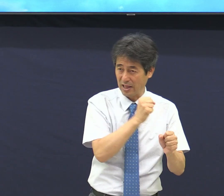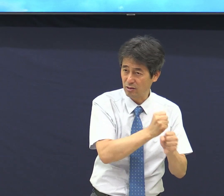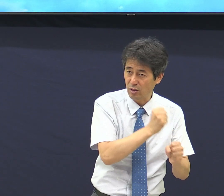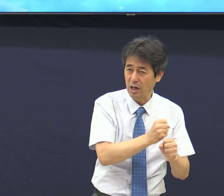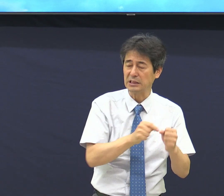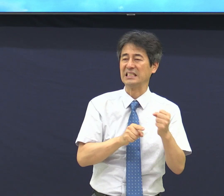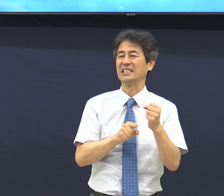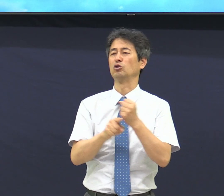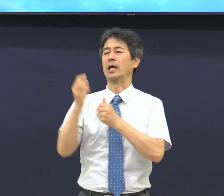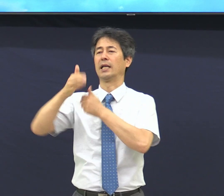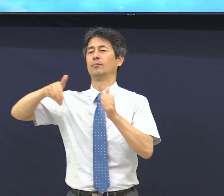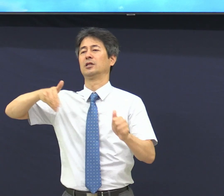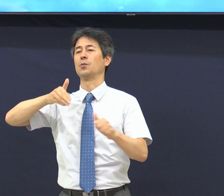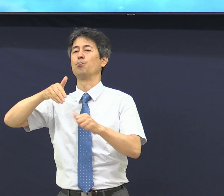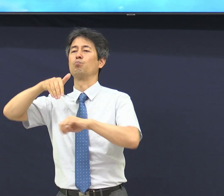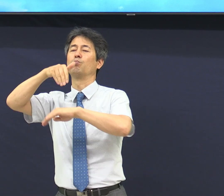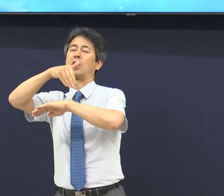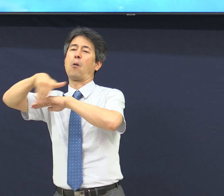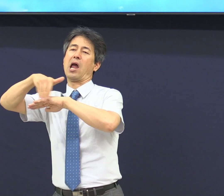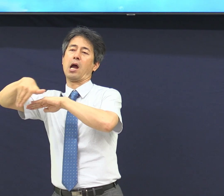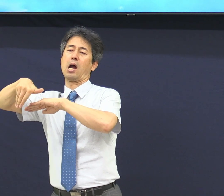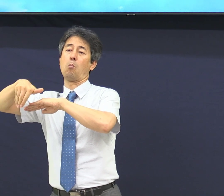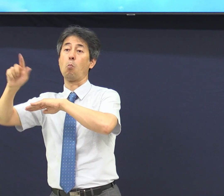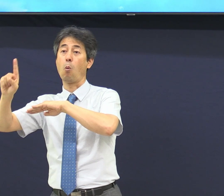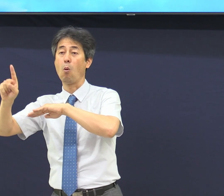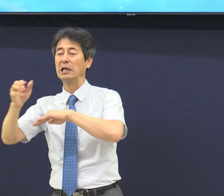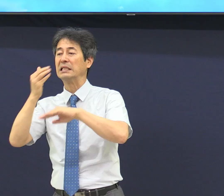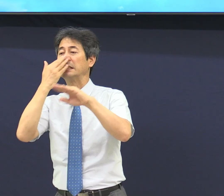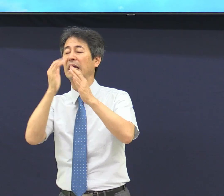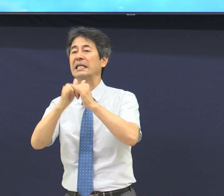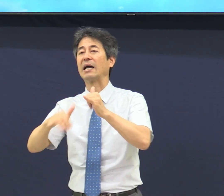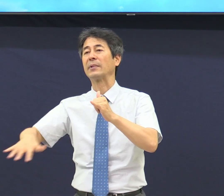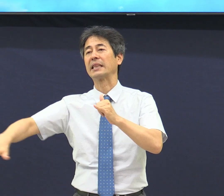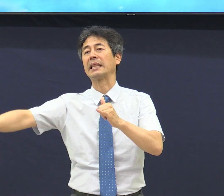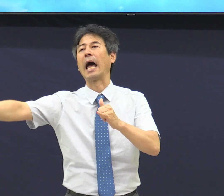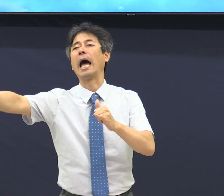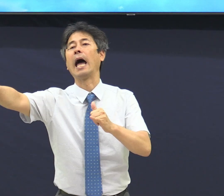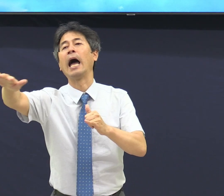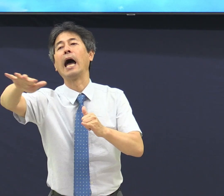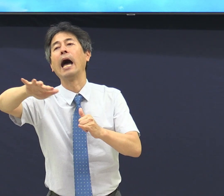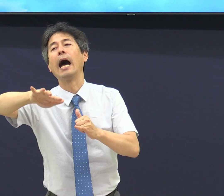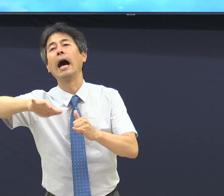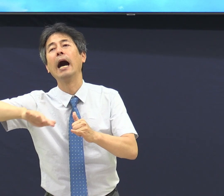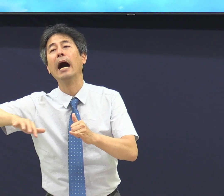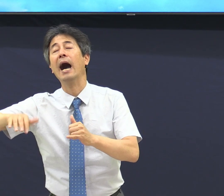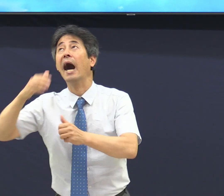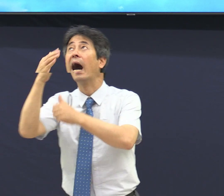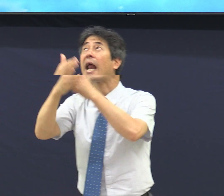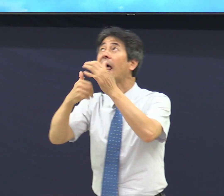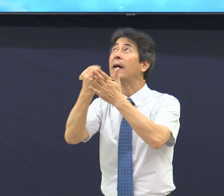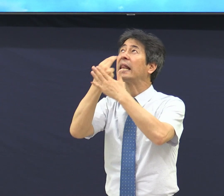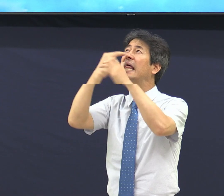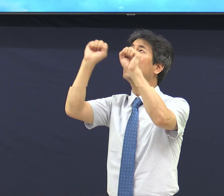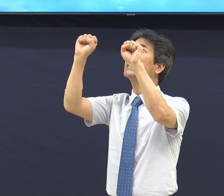그 바로왕을 강팍하게 만든 것도 하나님의 섭리인데, 이스라엘 백성이